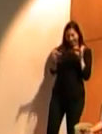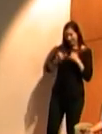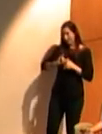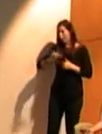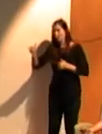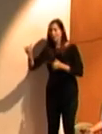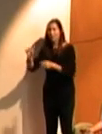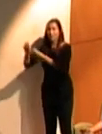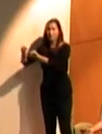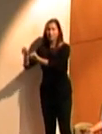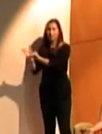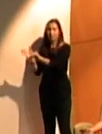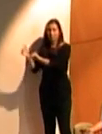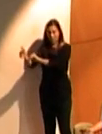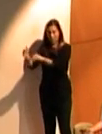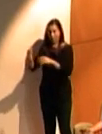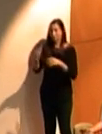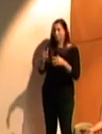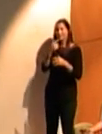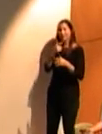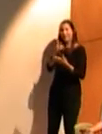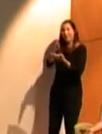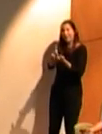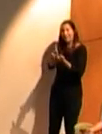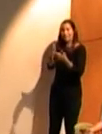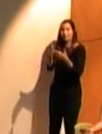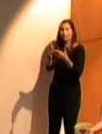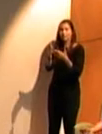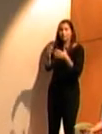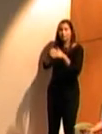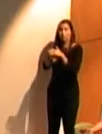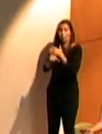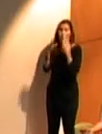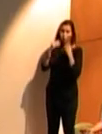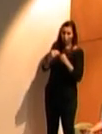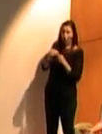de la Dorade, en passant par la station de métro Jean Jaurès et le Capitole.